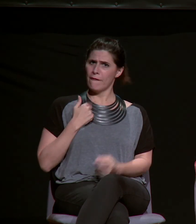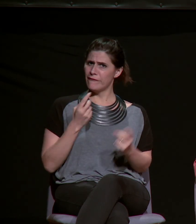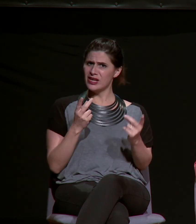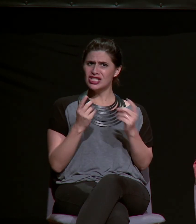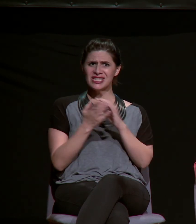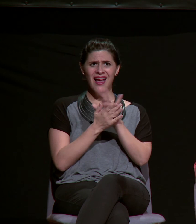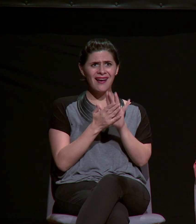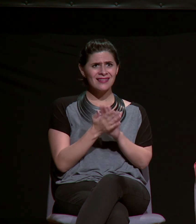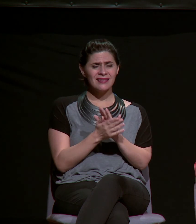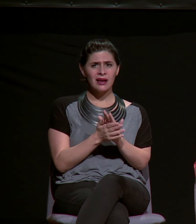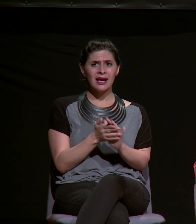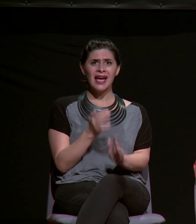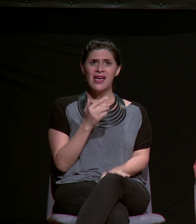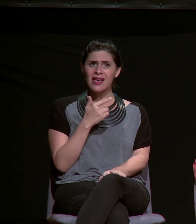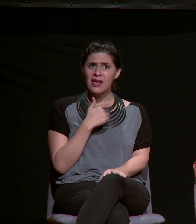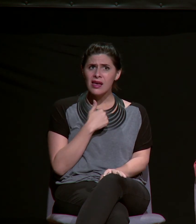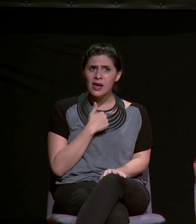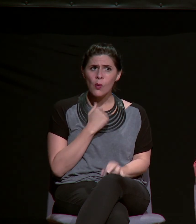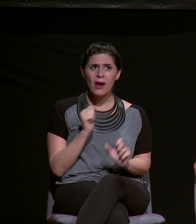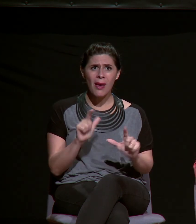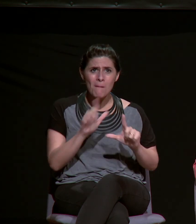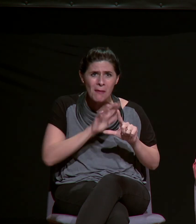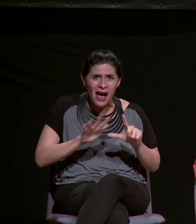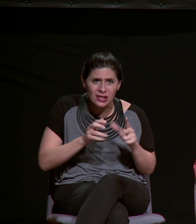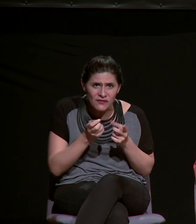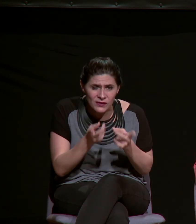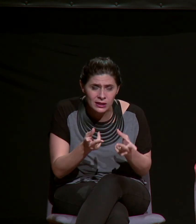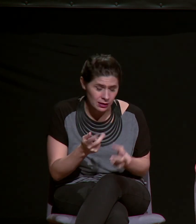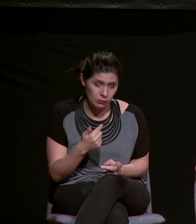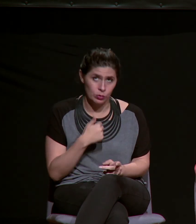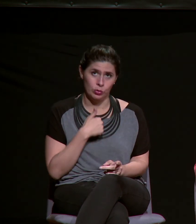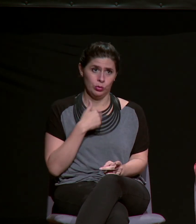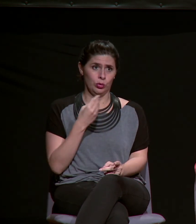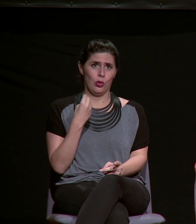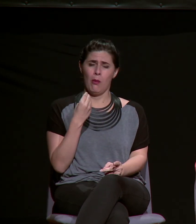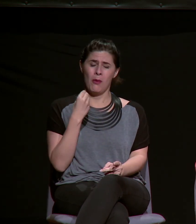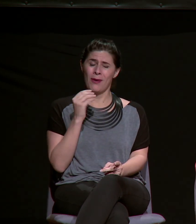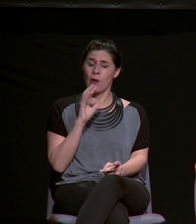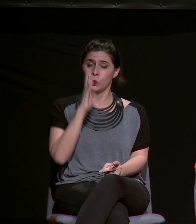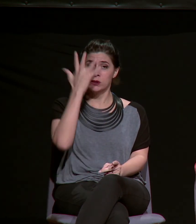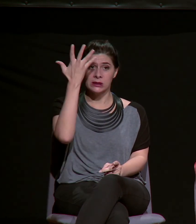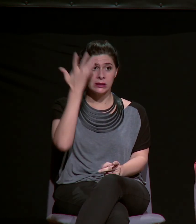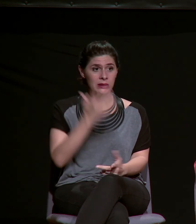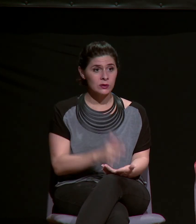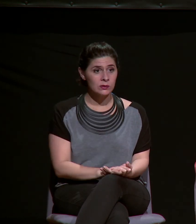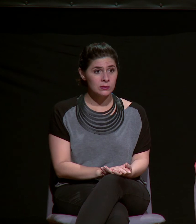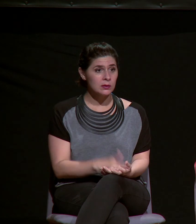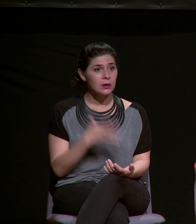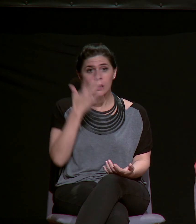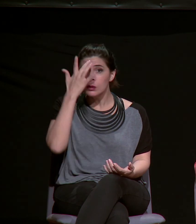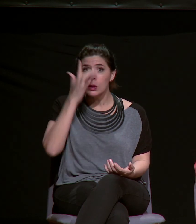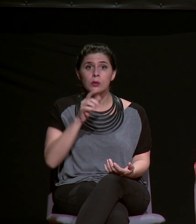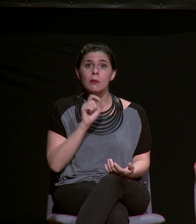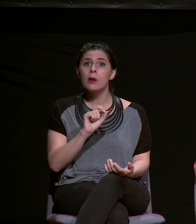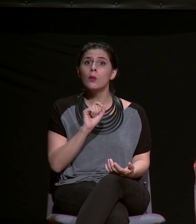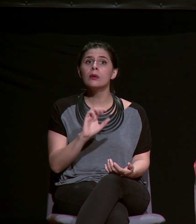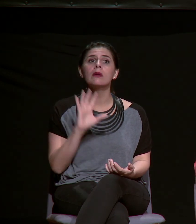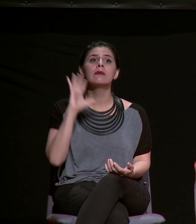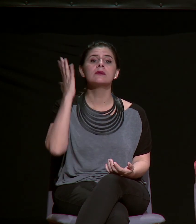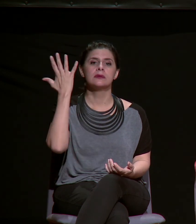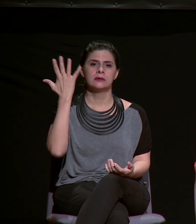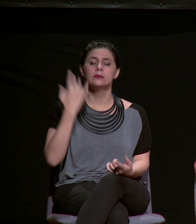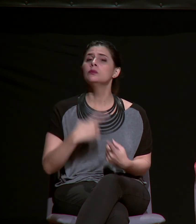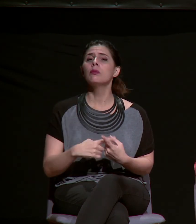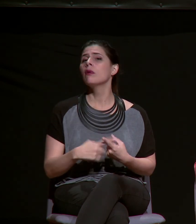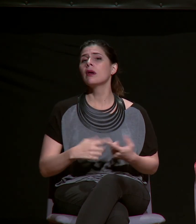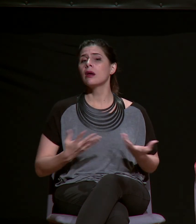e eu ainda ficar com o trabalho, né? Eu falei, o que está acontecendo? Eu juro, eu não sabia o que estava acontecendo. Porque